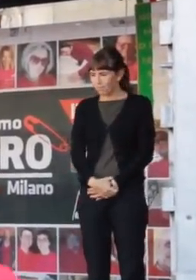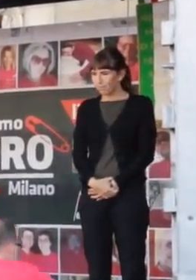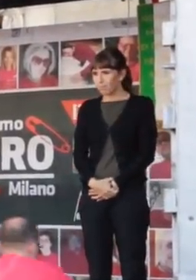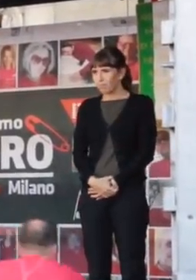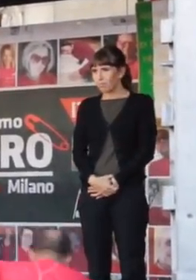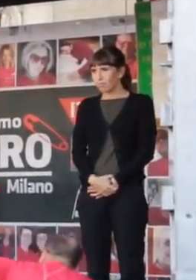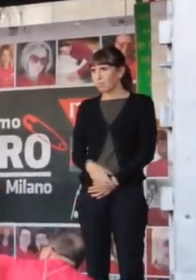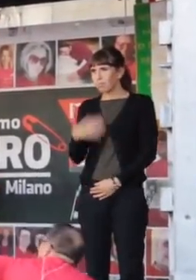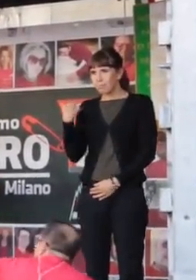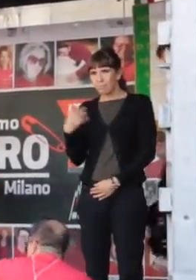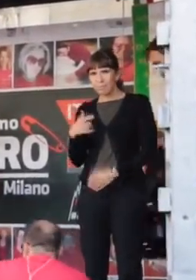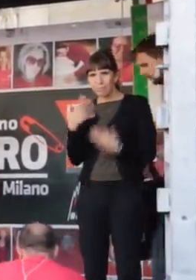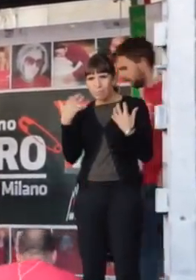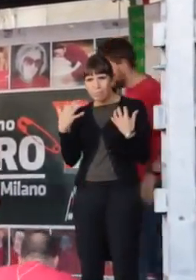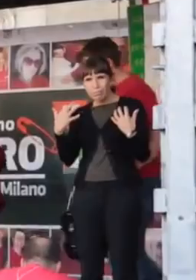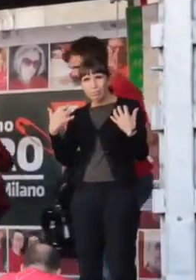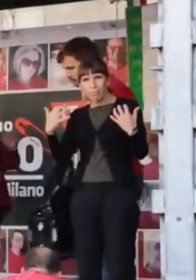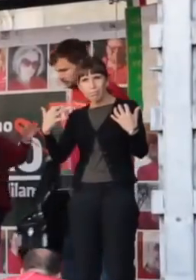Mamma mia, quanti siete.